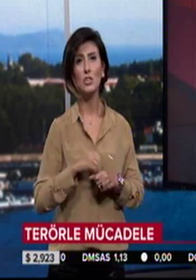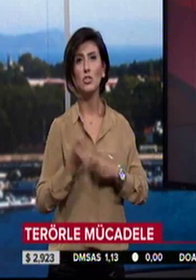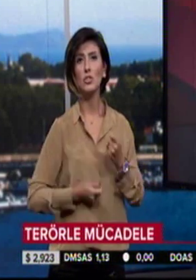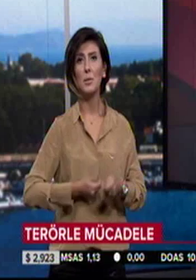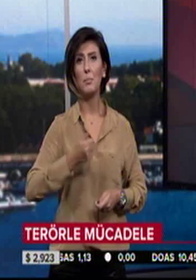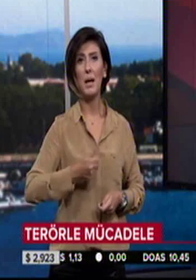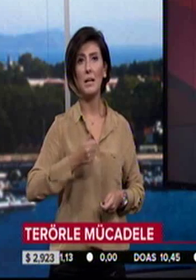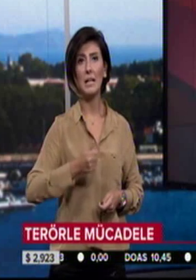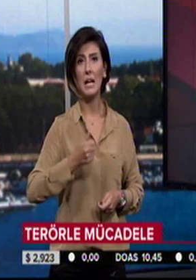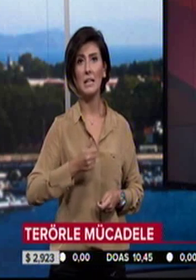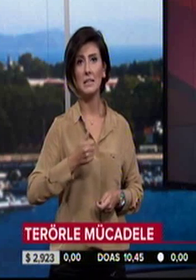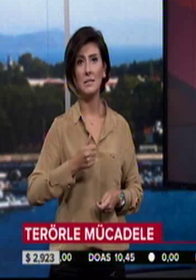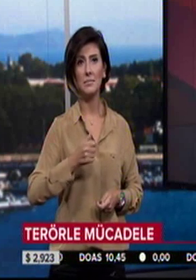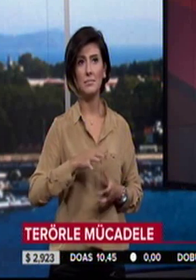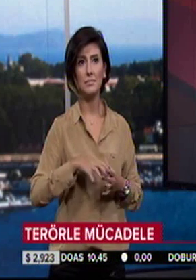İçişleri Bakanı,